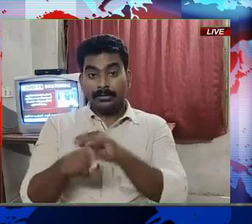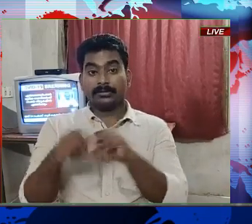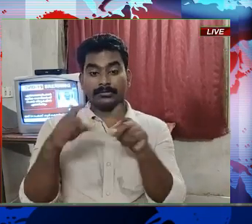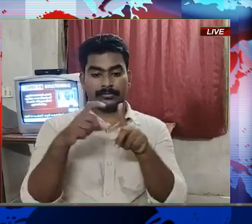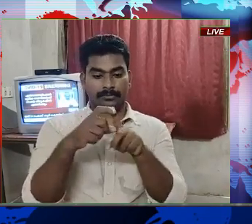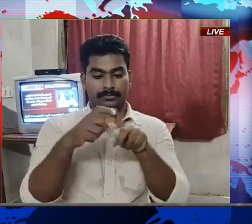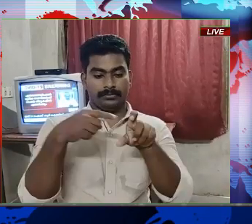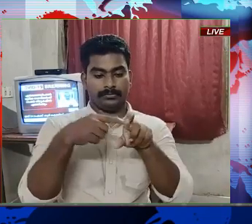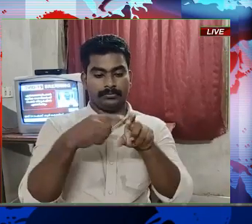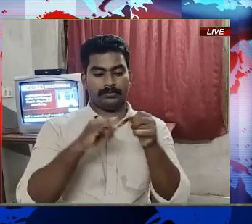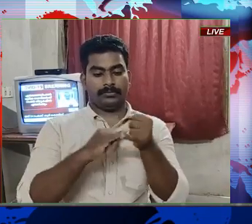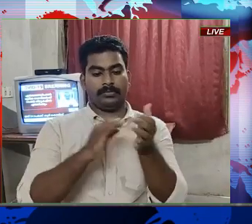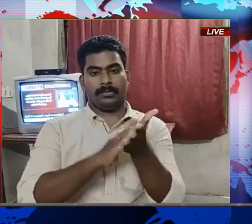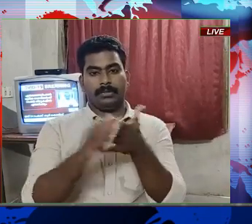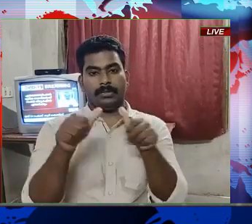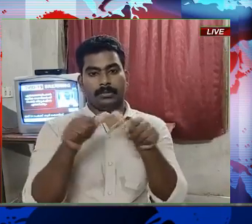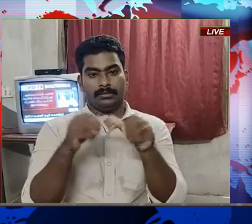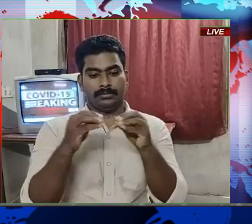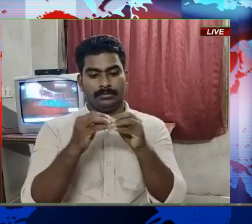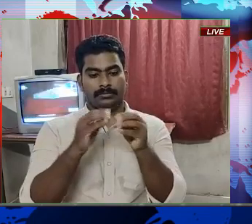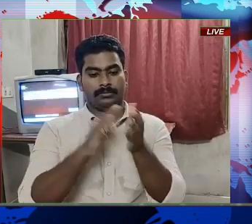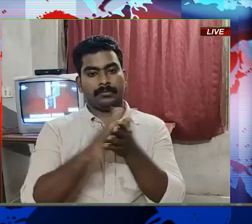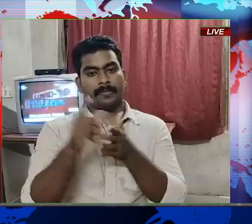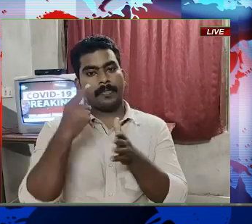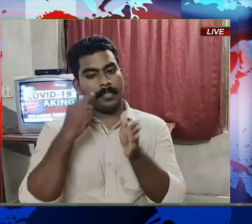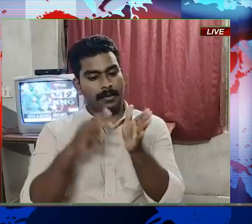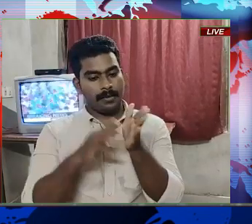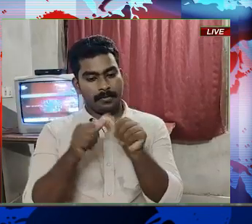അംഗീകരിക്കാനാവില്ല, അത് അനുവദിക്കുകയുമില്ല.